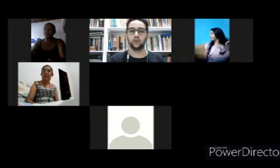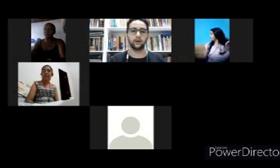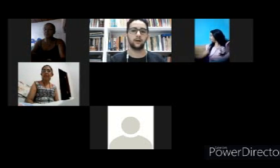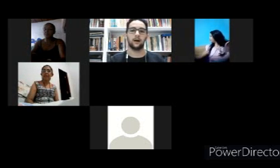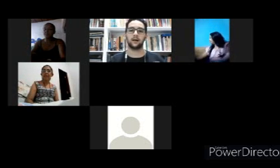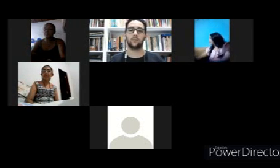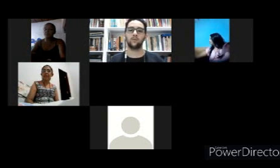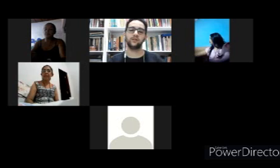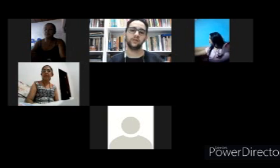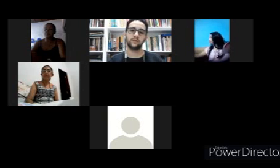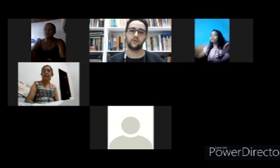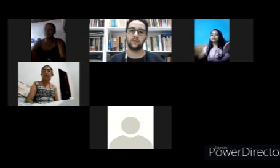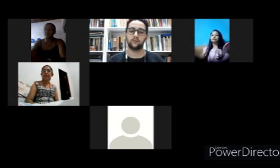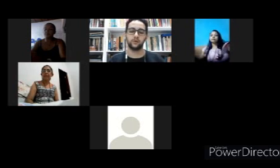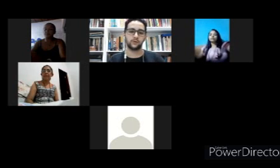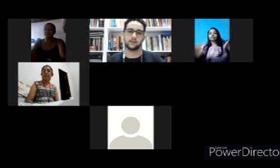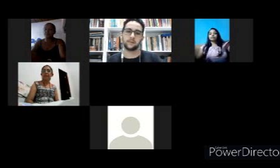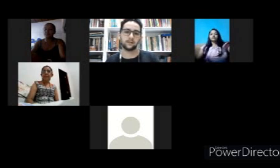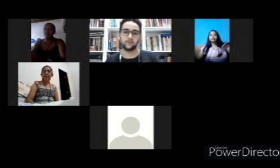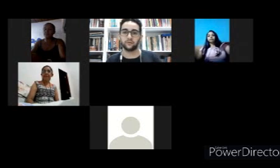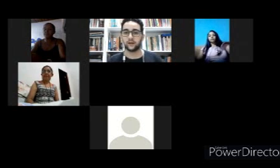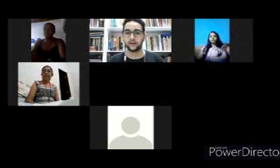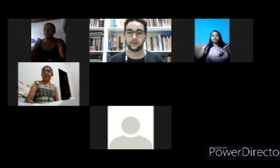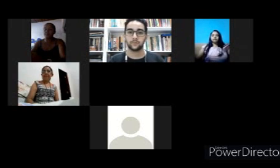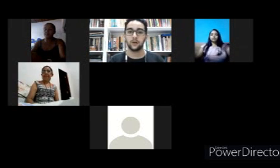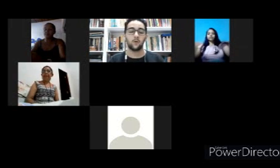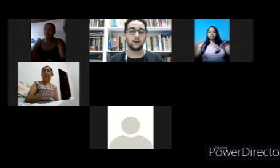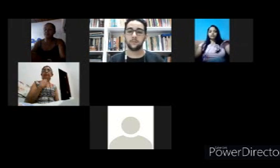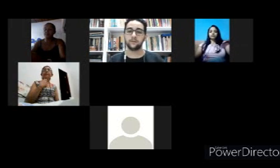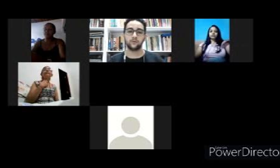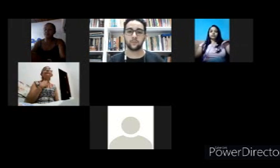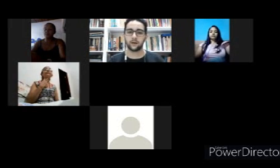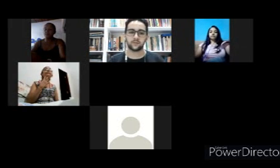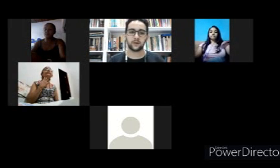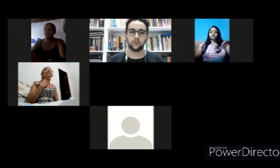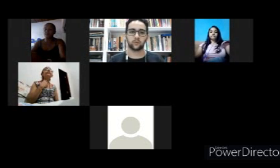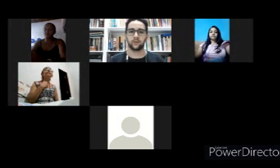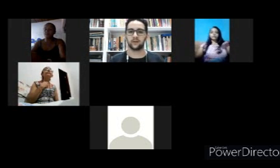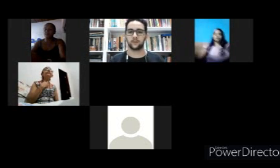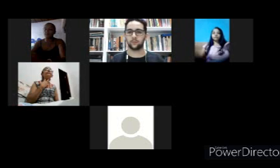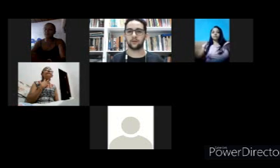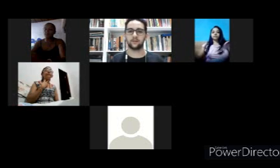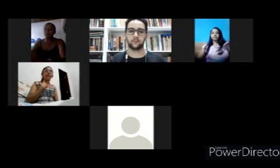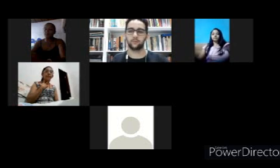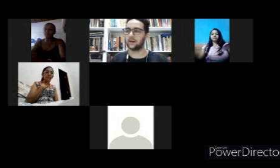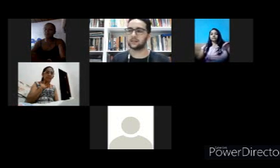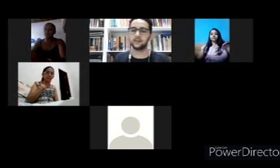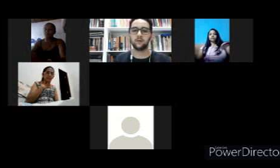cultura acabou se desenvolvendo em um tipo de alimentação diferente, ou até mesmo de um país para outro. Um exemplo, por exemplo, do Brasil